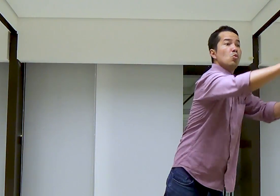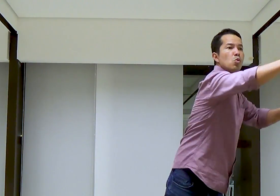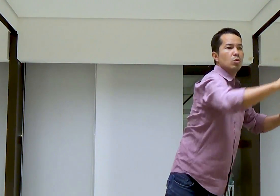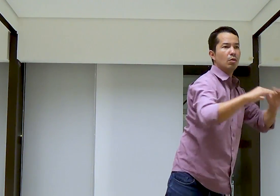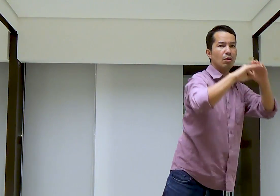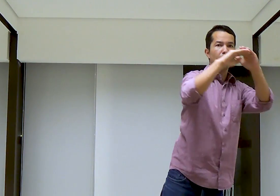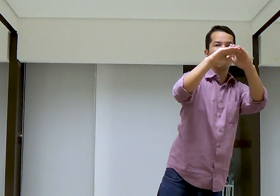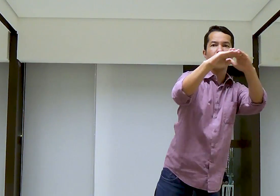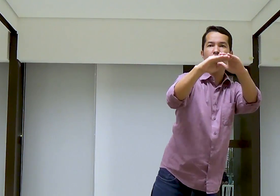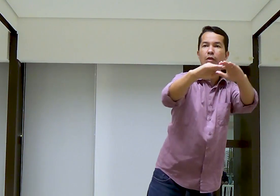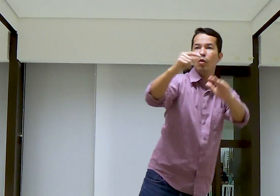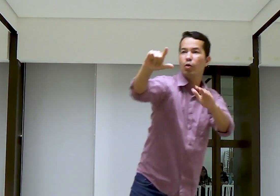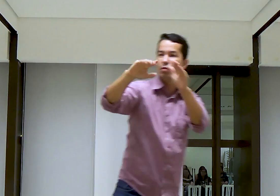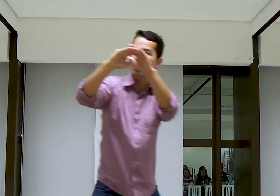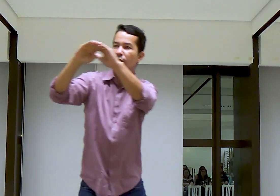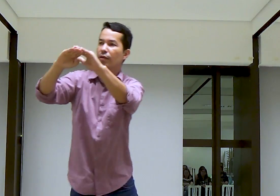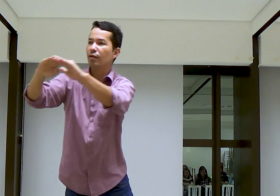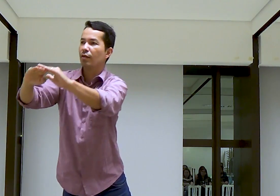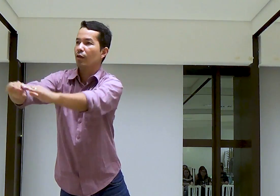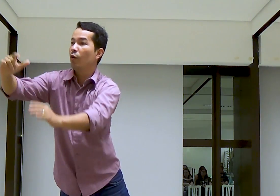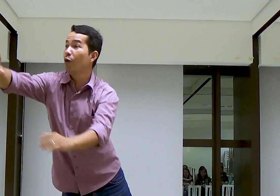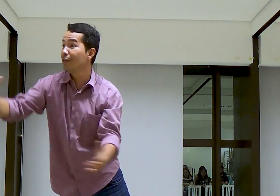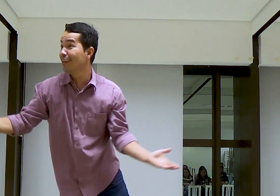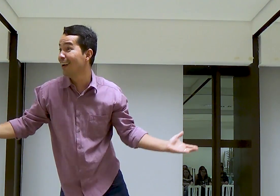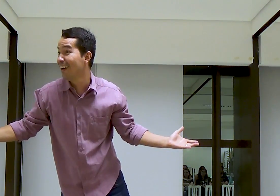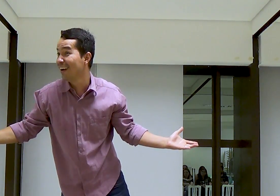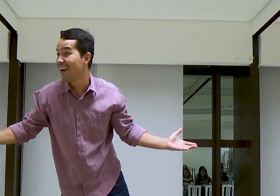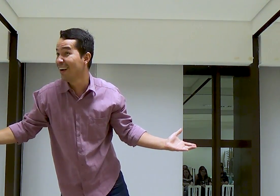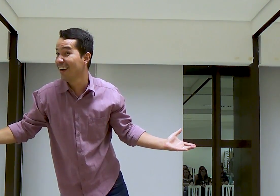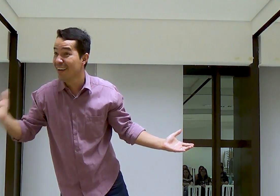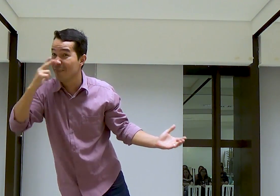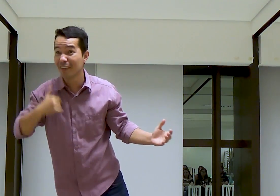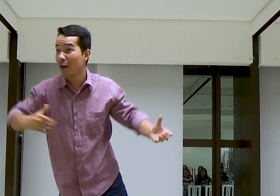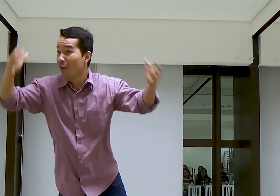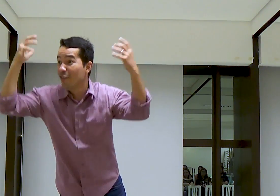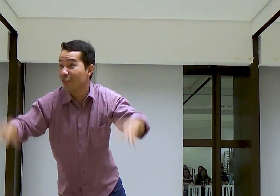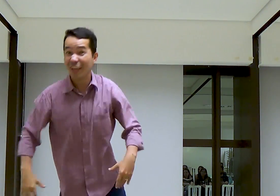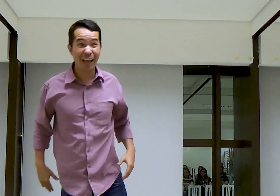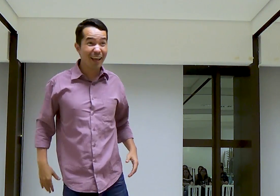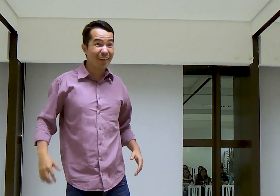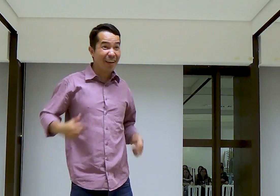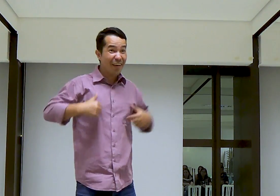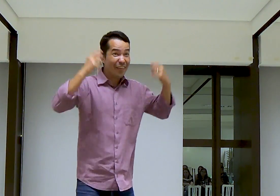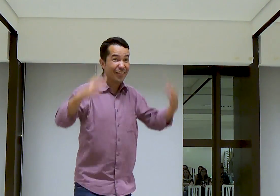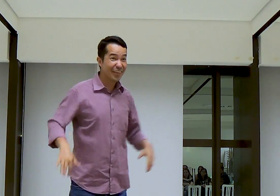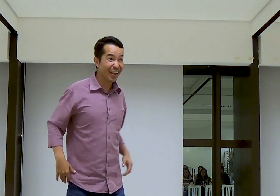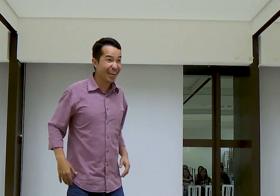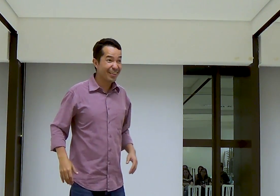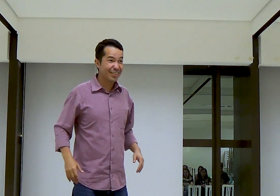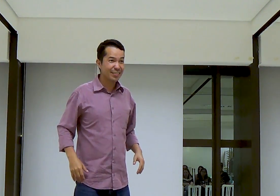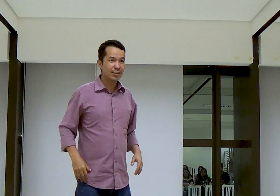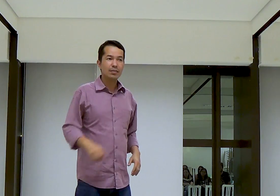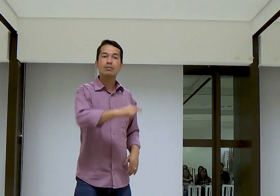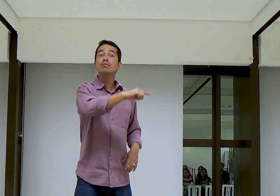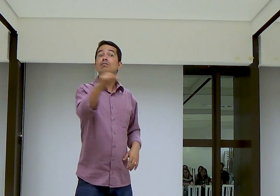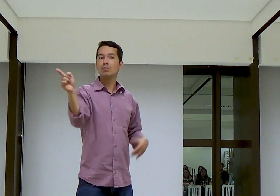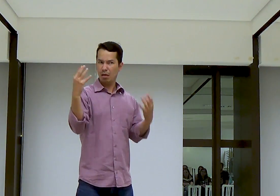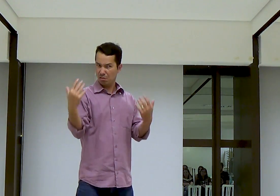te escolheu, mas você guarda, sabe, aquele chamado. Você deixa aquilo, você não aceita, você não